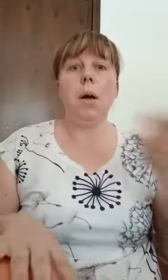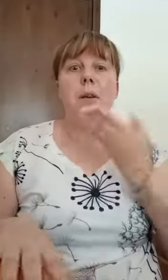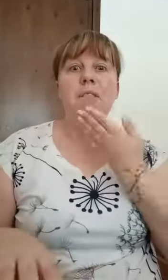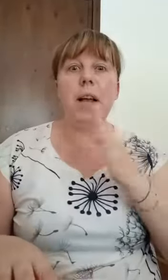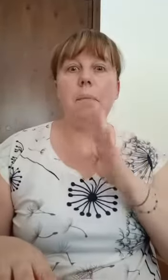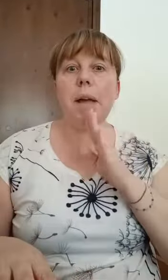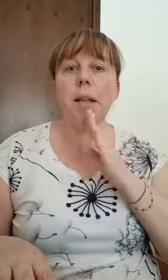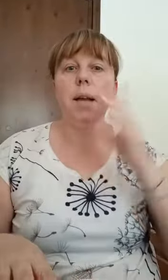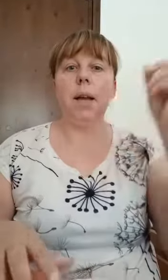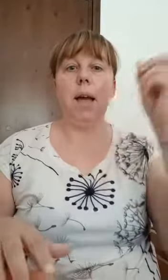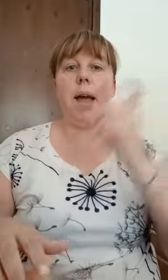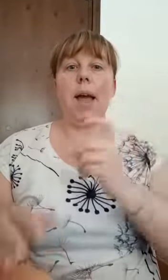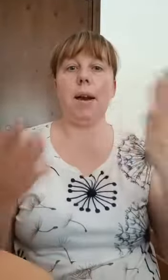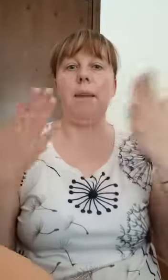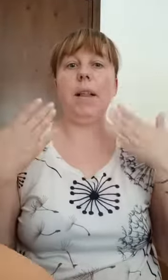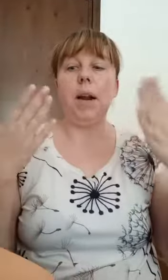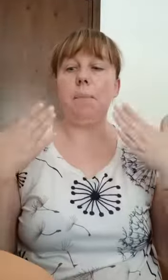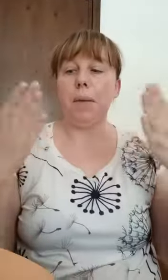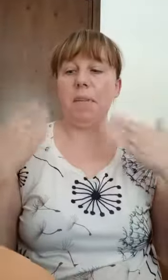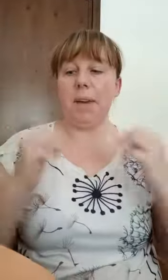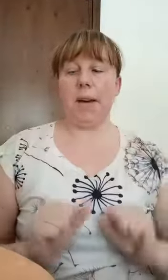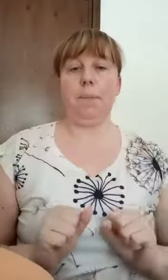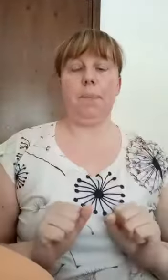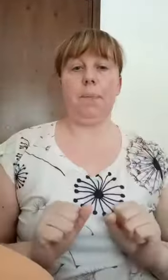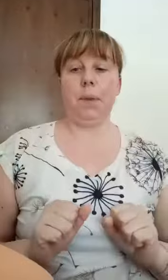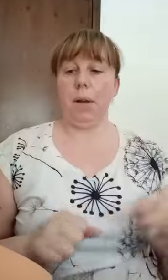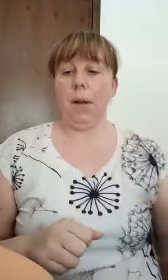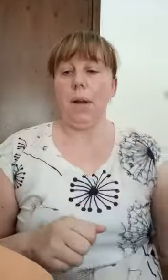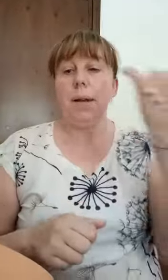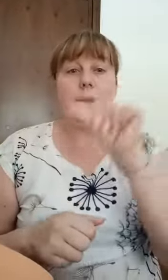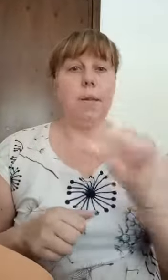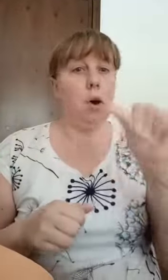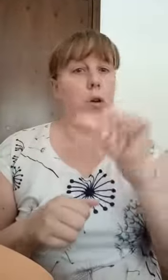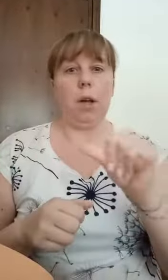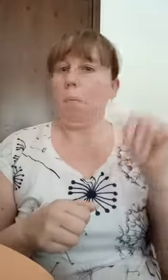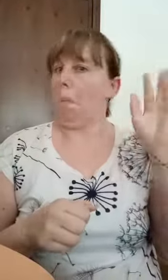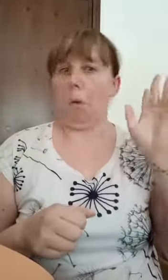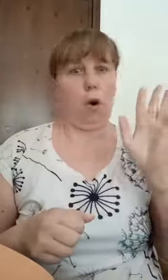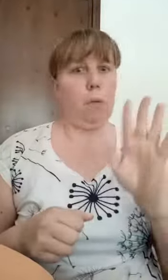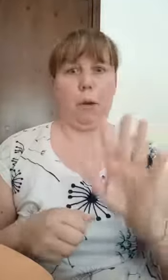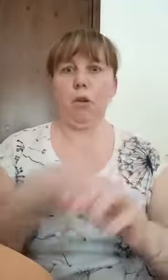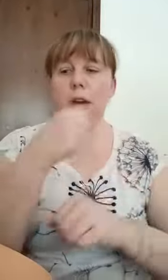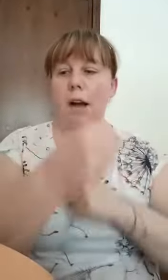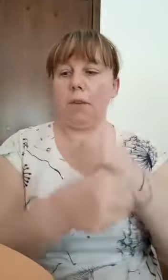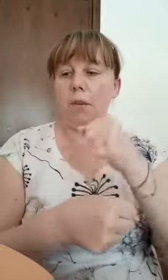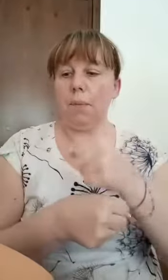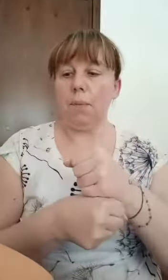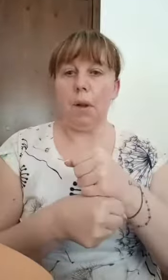finalmente è arrivata la primavera simone come ogni anno